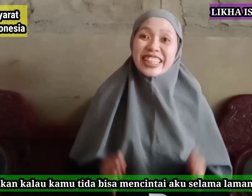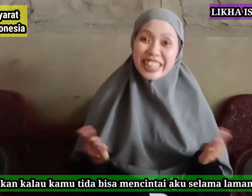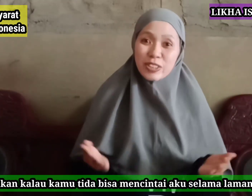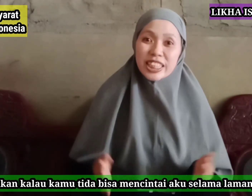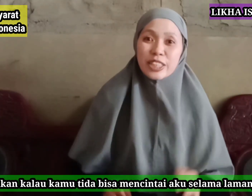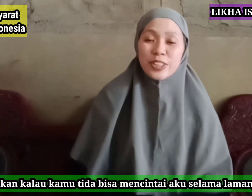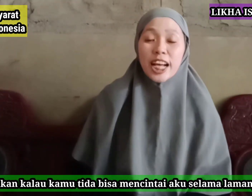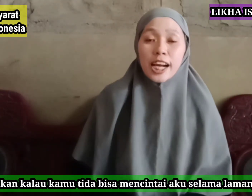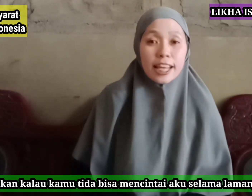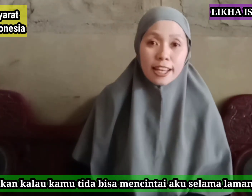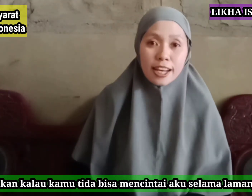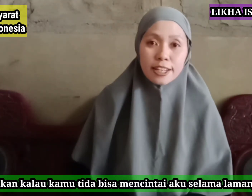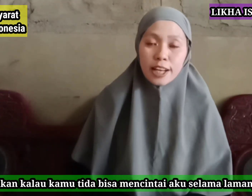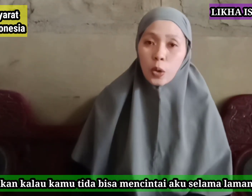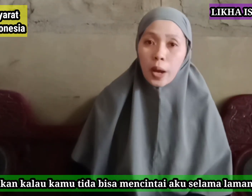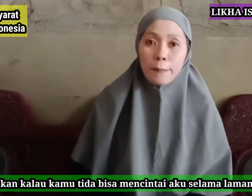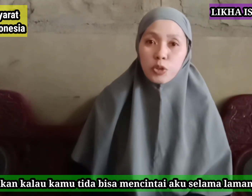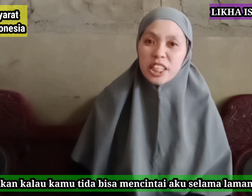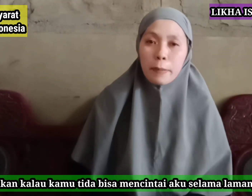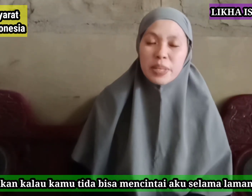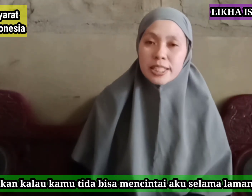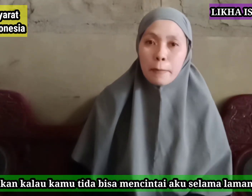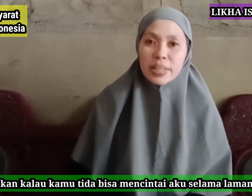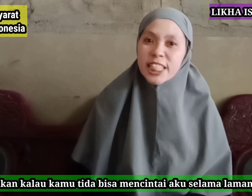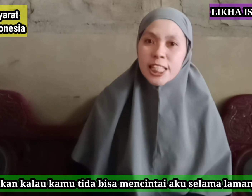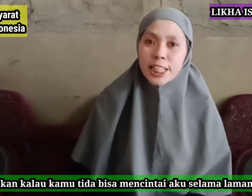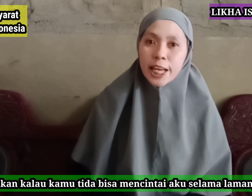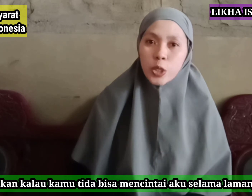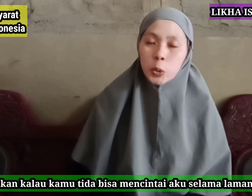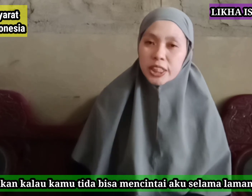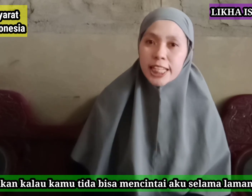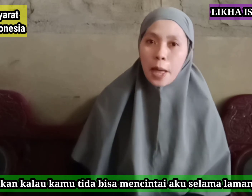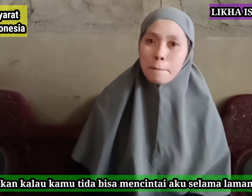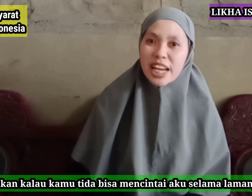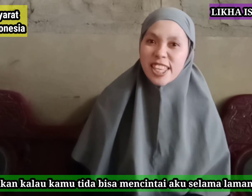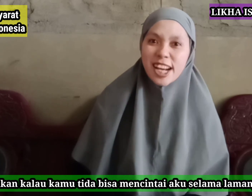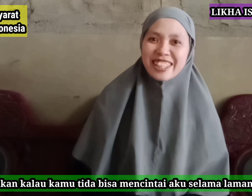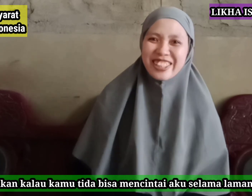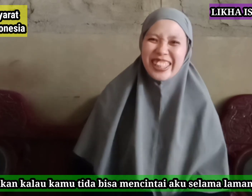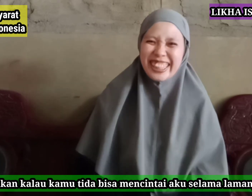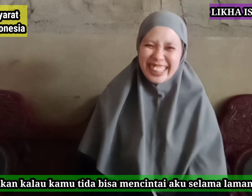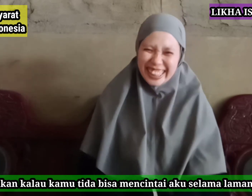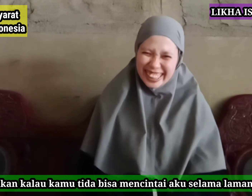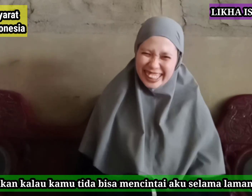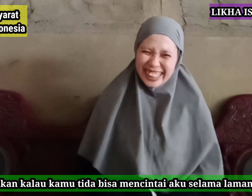Terus selanjutnya, katakan kalau kamu tidak bisa mencintaiku selamanya.